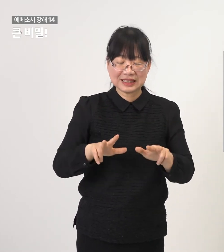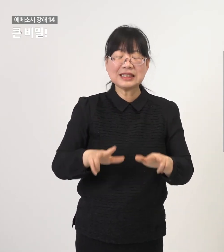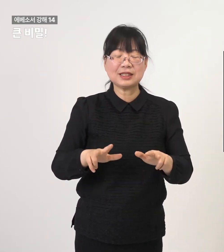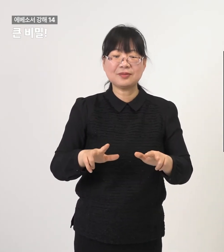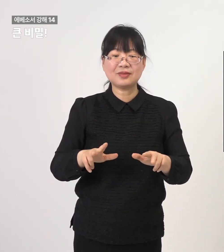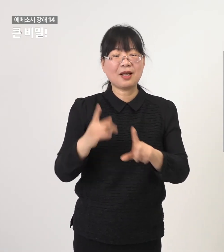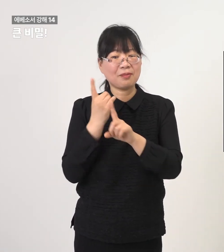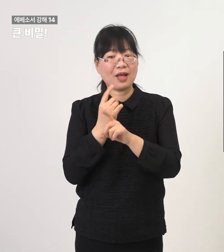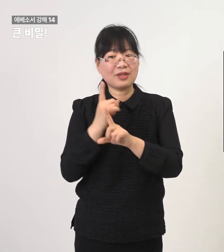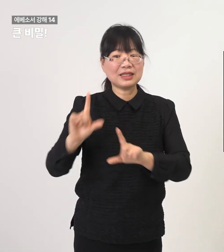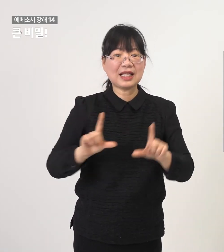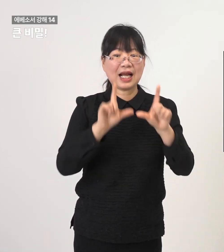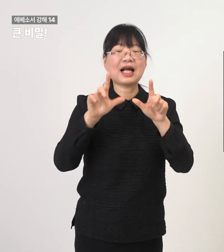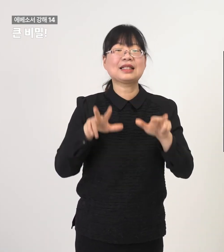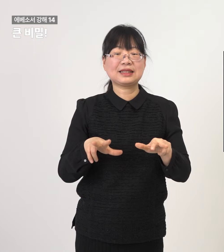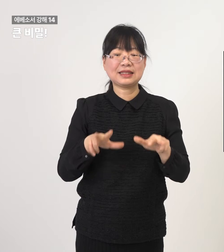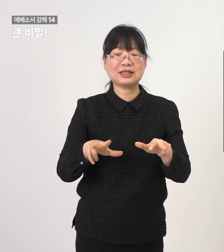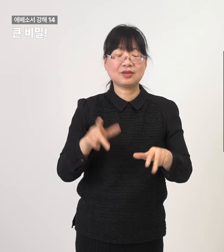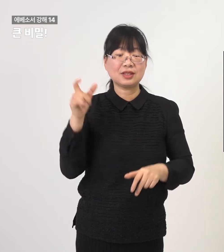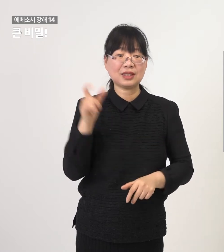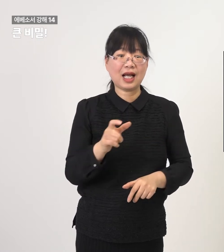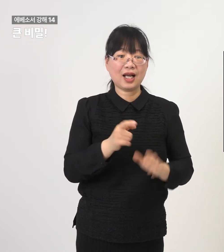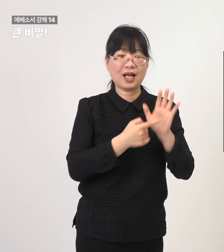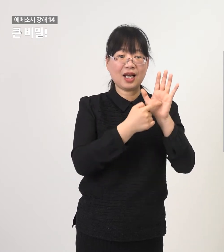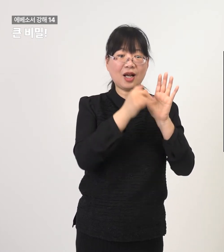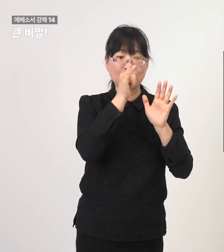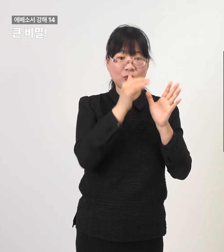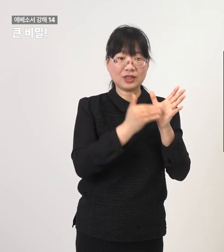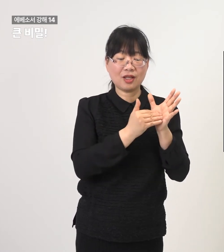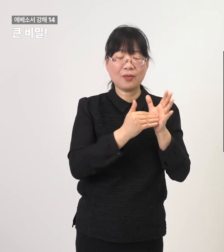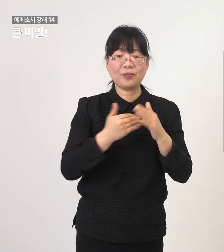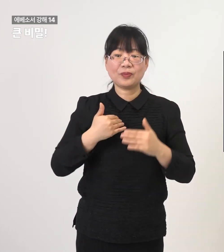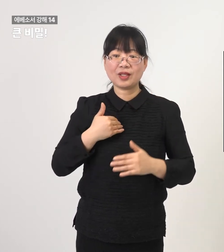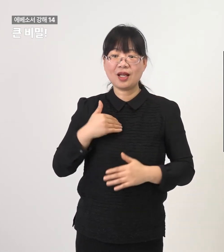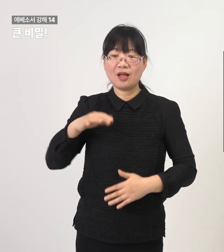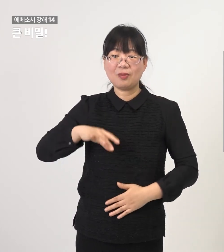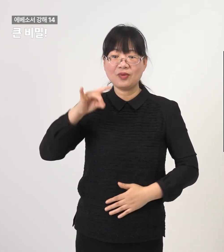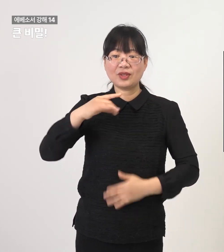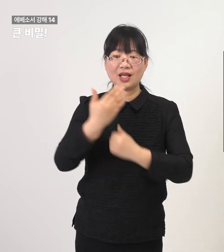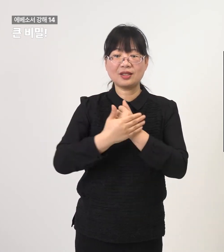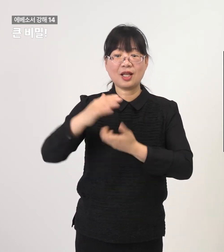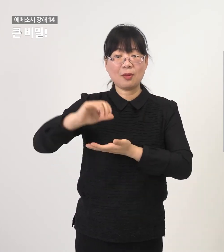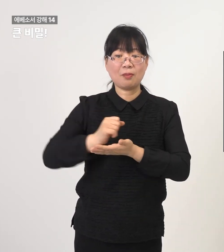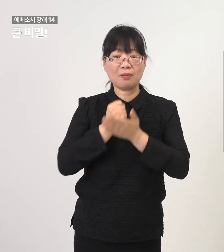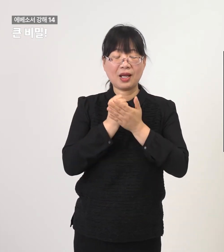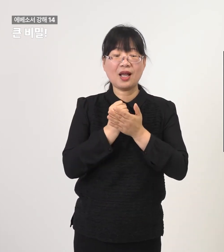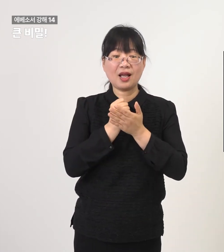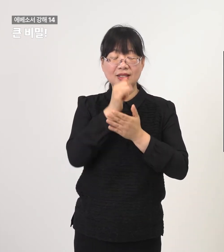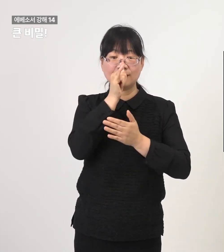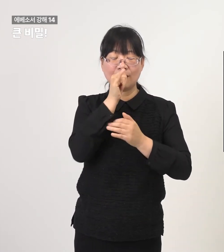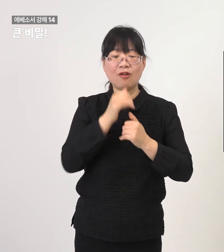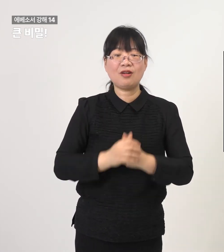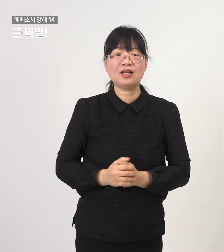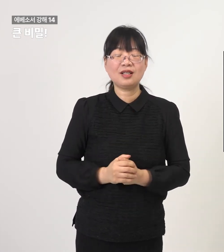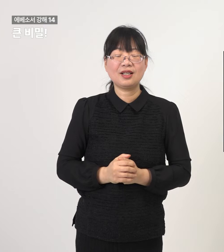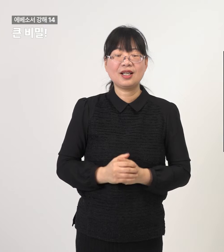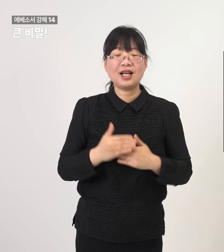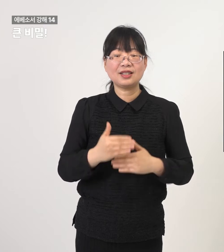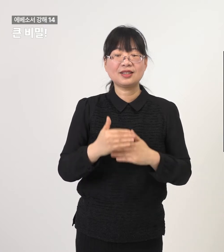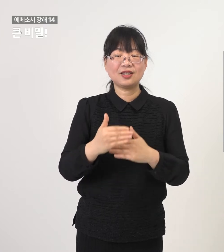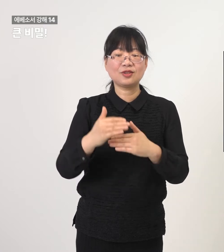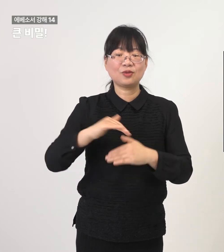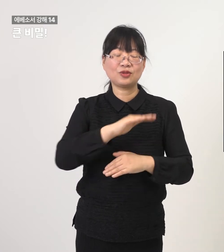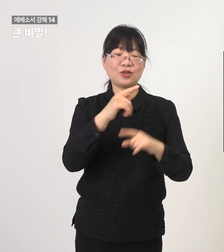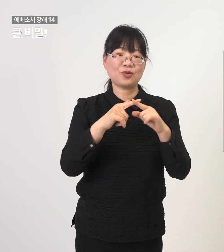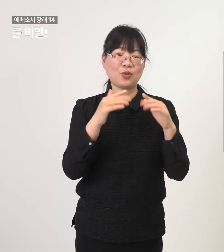지금을 강조합니다. 요즘 제가 먼저 은혜를 받는 가운데 진행되는